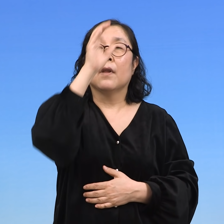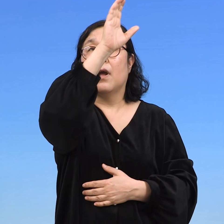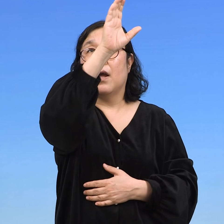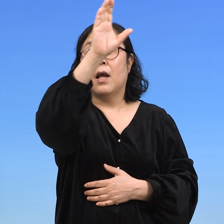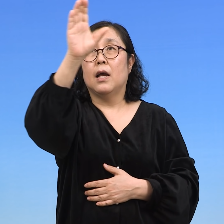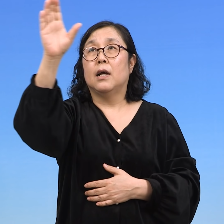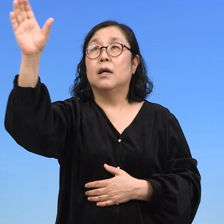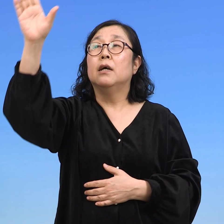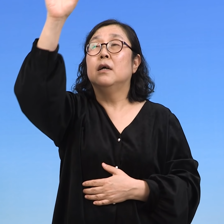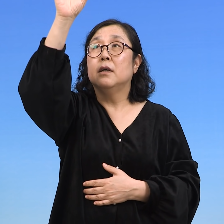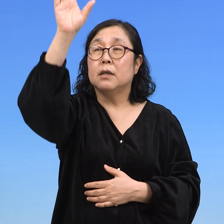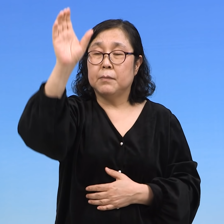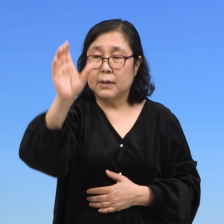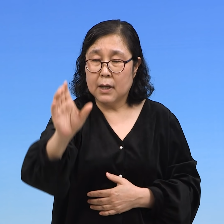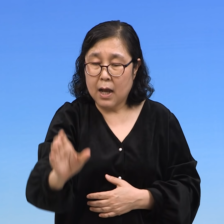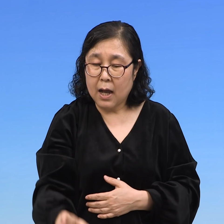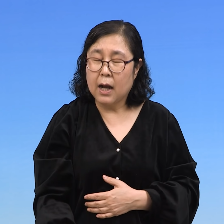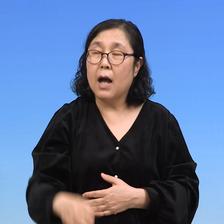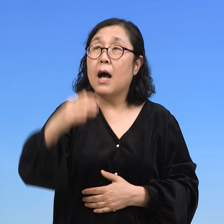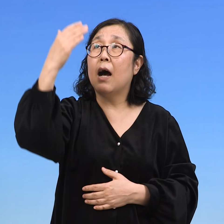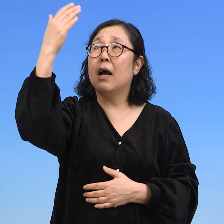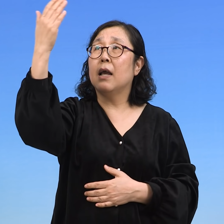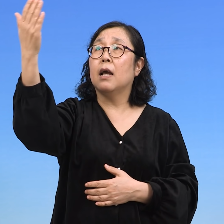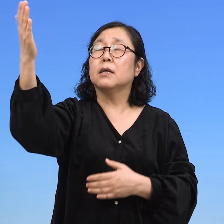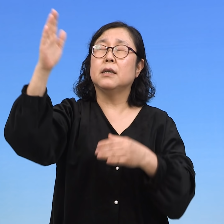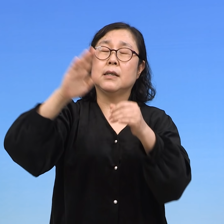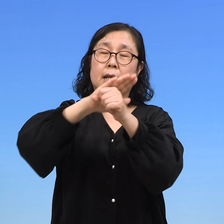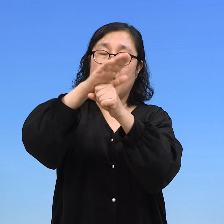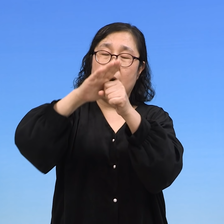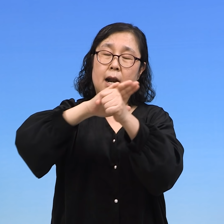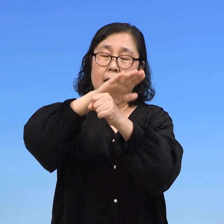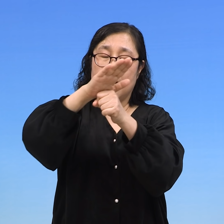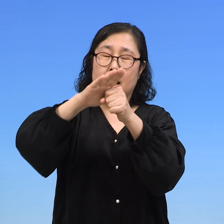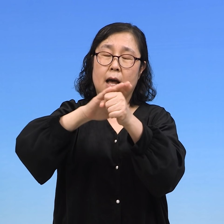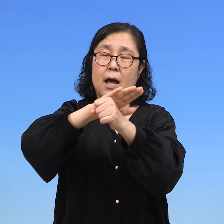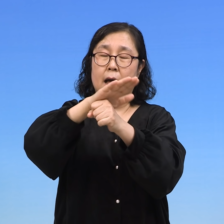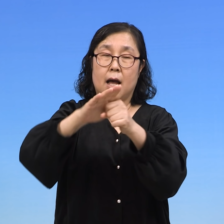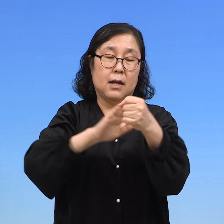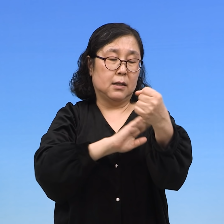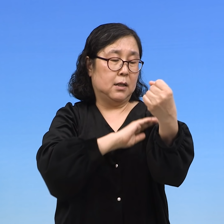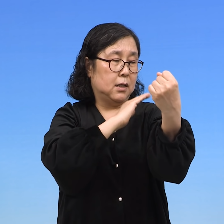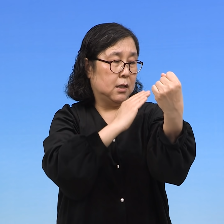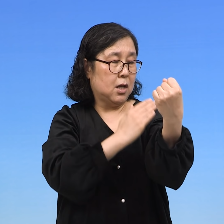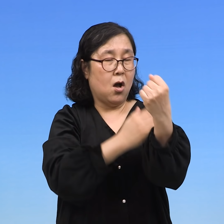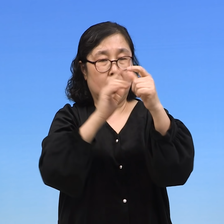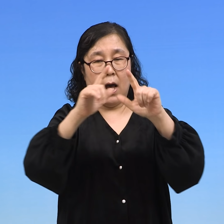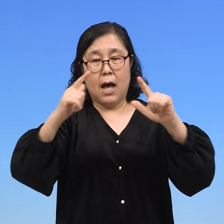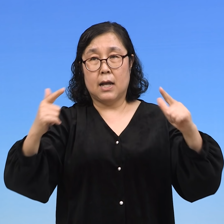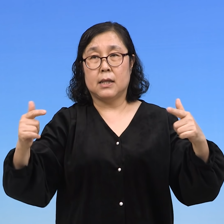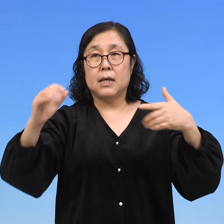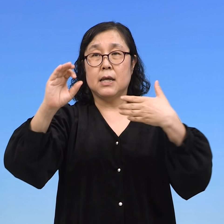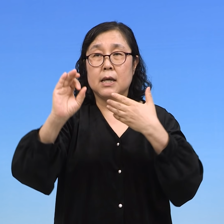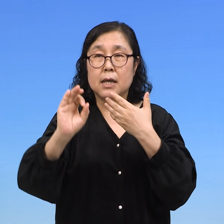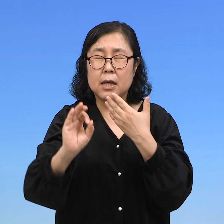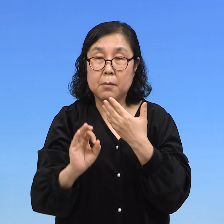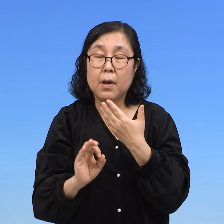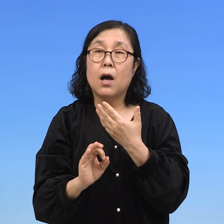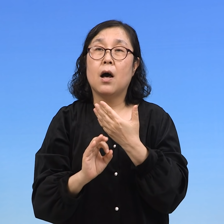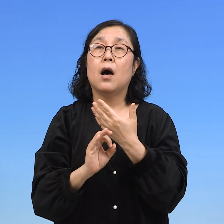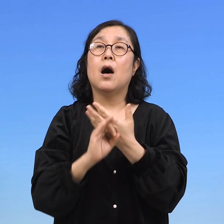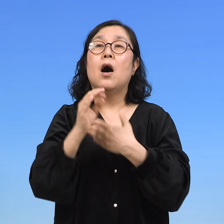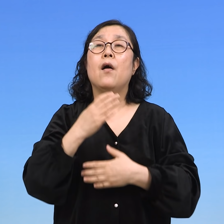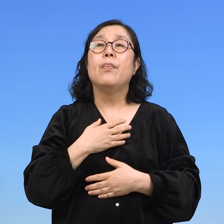십자가의 그 사랑 능력